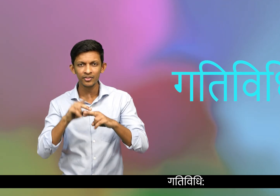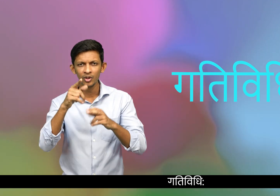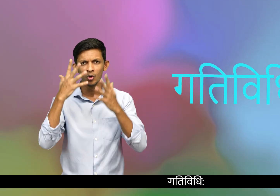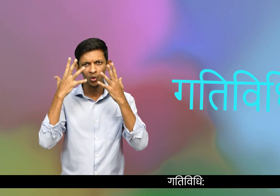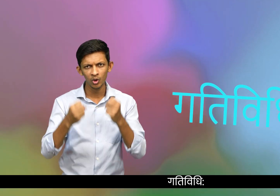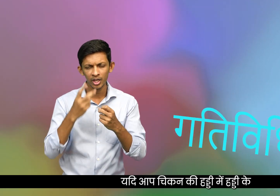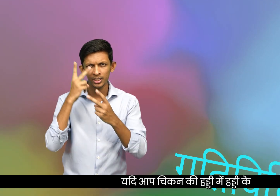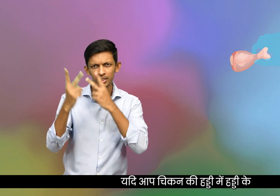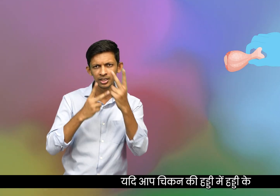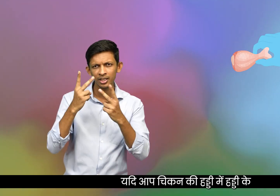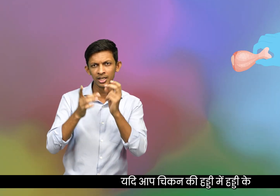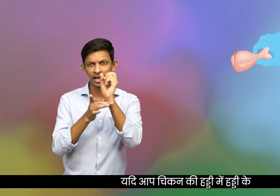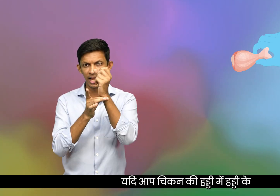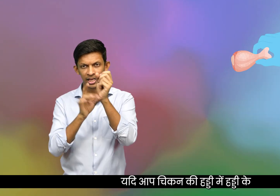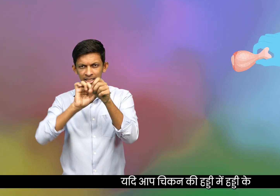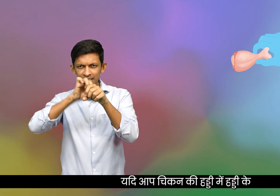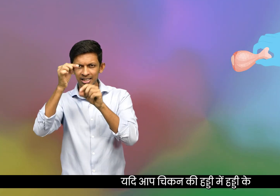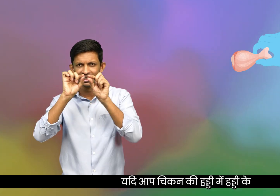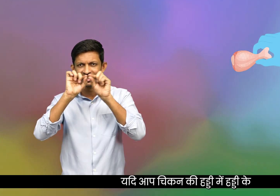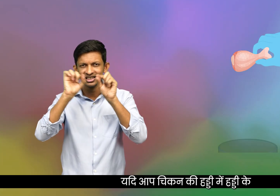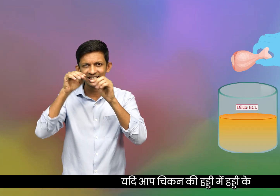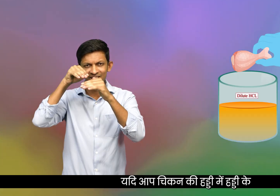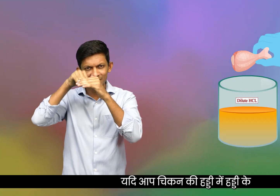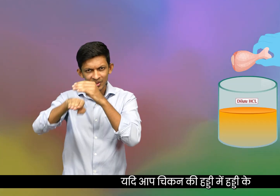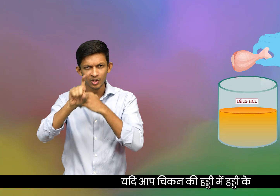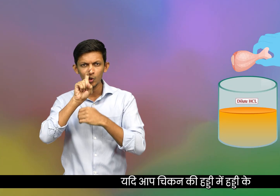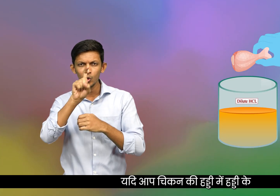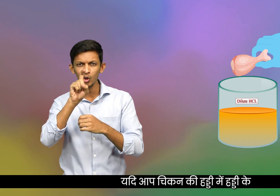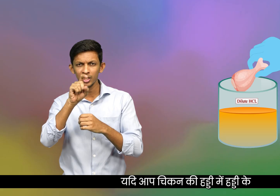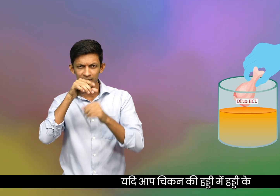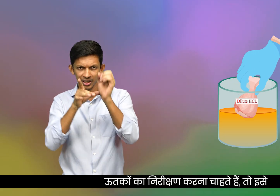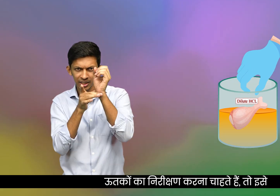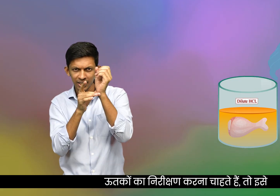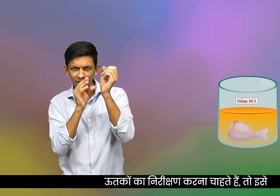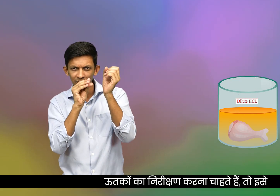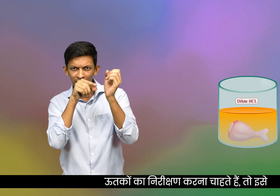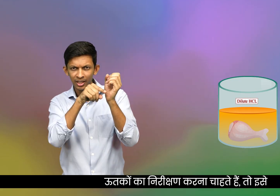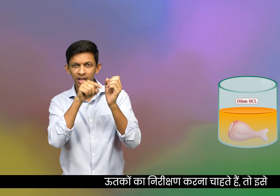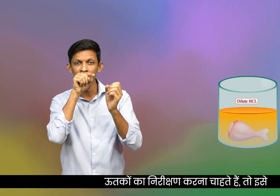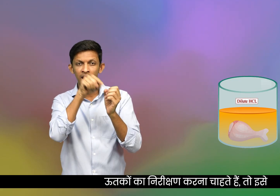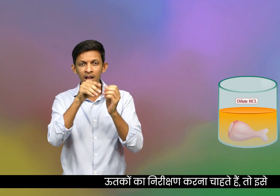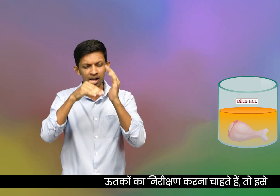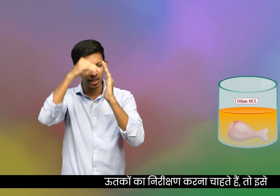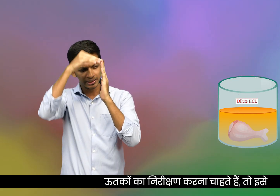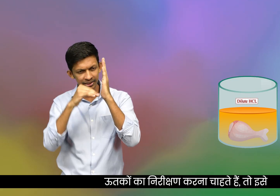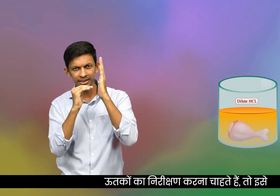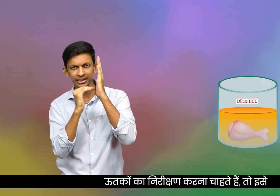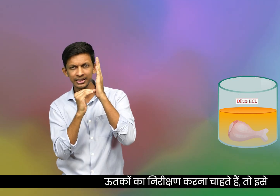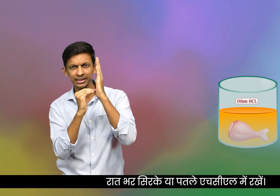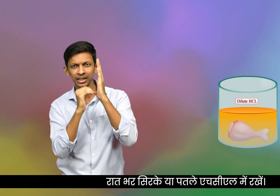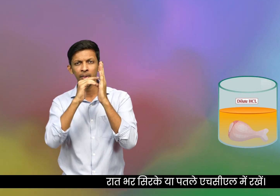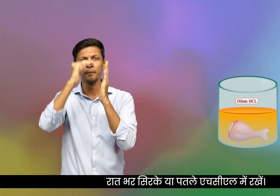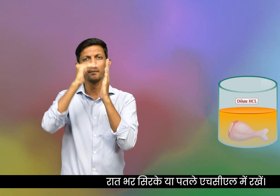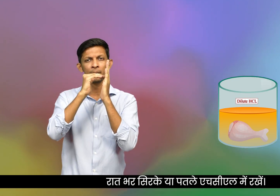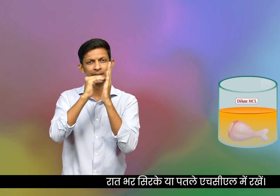गतिविधि। यदि आप चिकन की हड्डी में हड्डी के ऊतकों का निरीक्षण करना चाहते हैं तो इसे